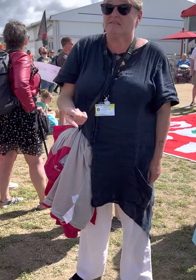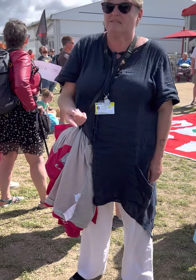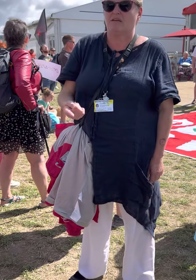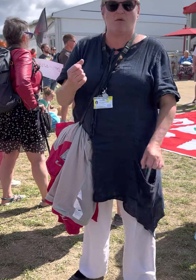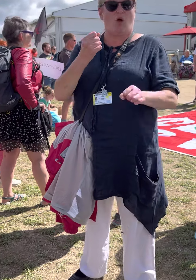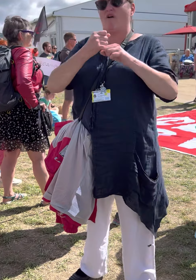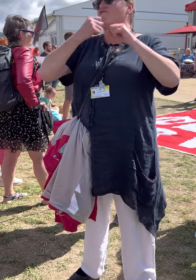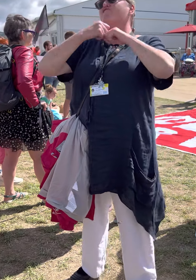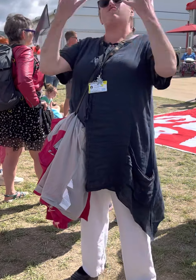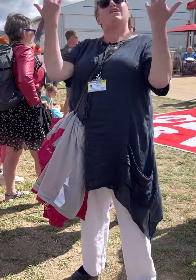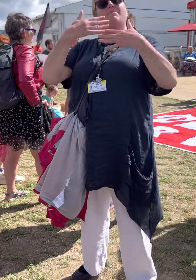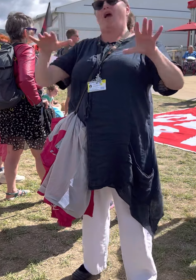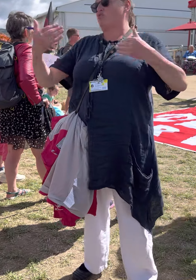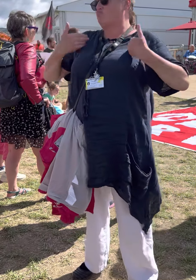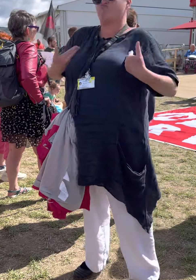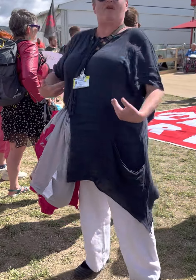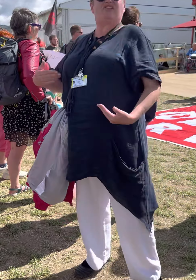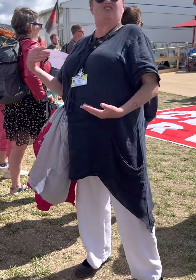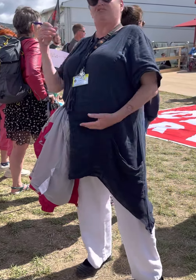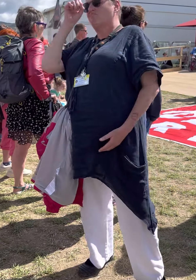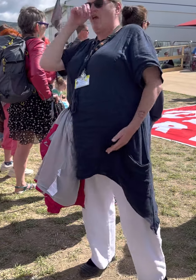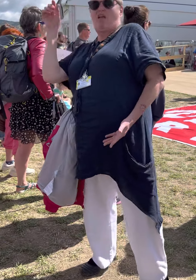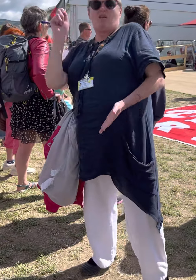yn rif i'r cyfoethog.